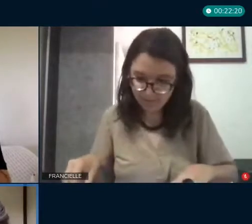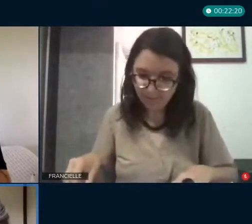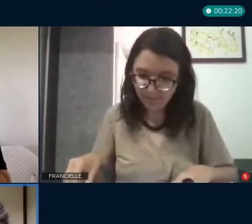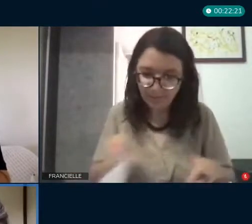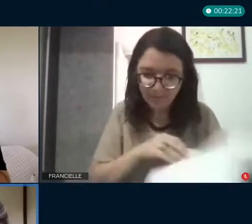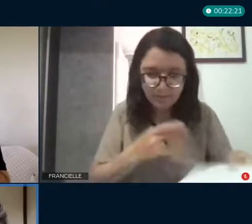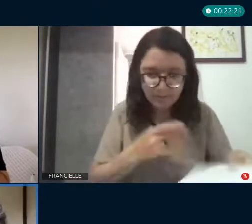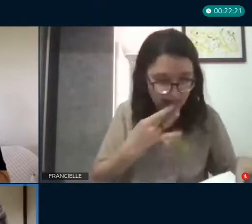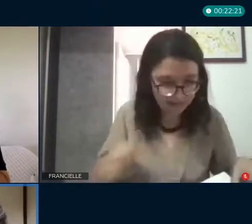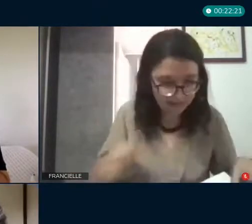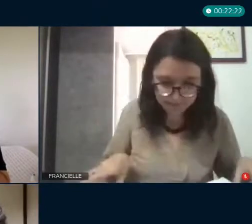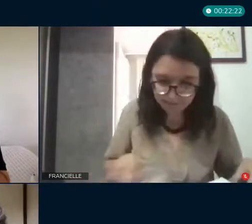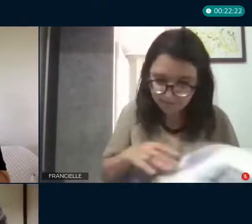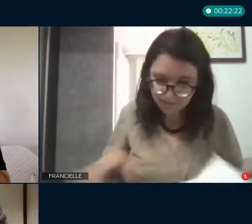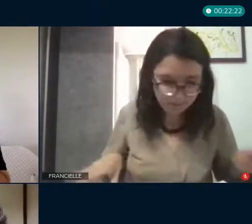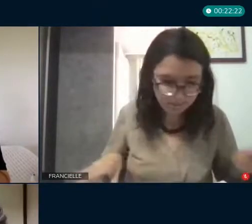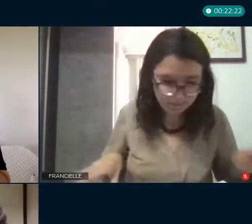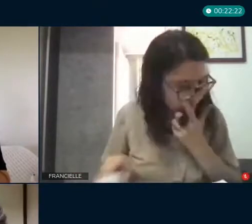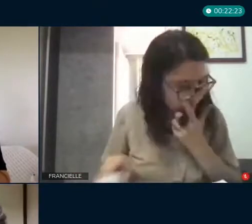vocês decidem.